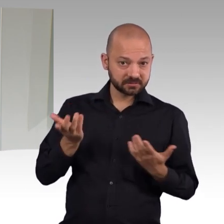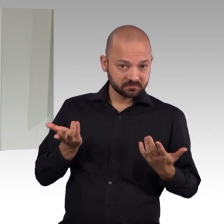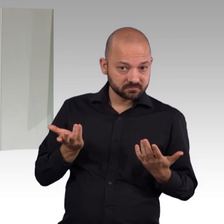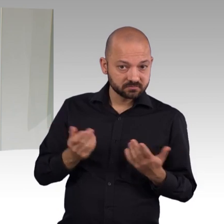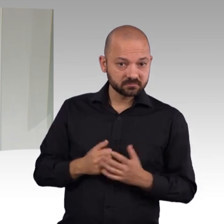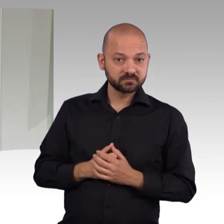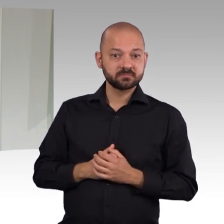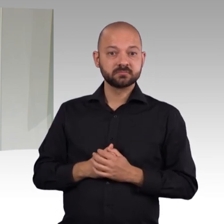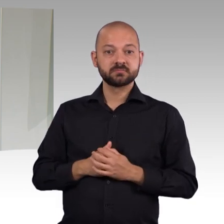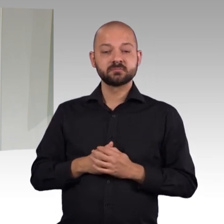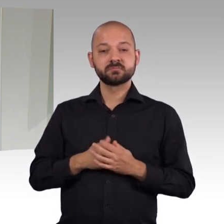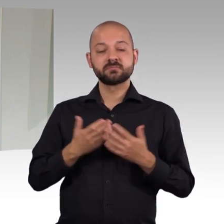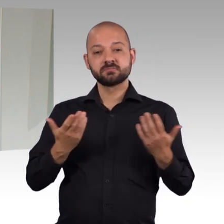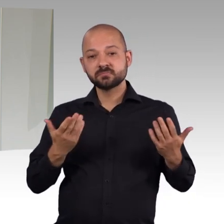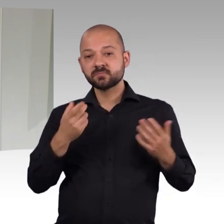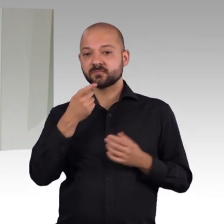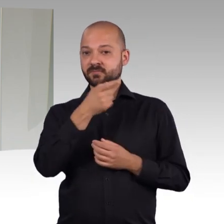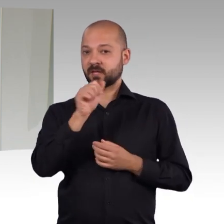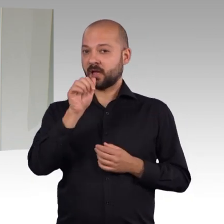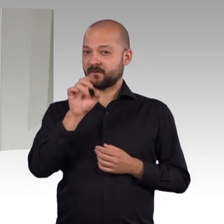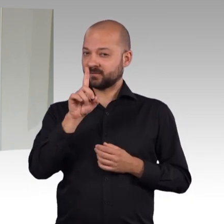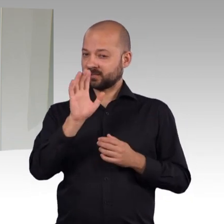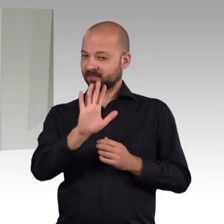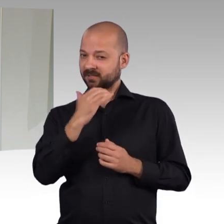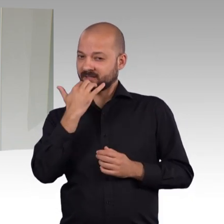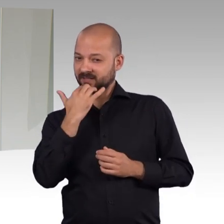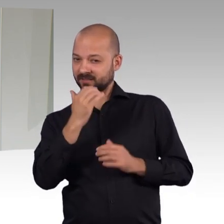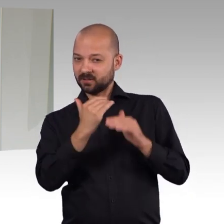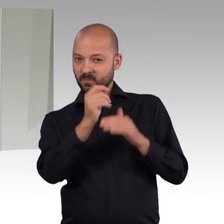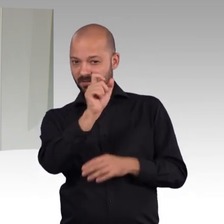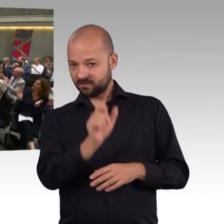höchstes Staatsamt betrachtet. Das sagt auch viel über diese Fraktion aus.